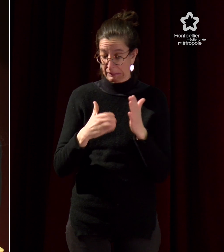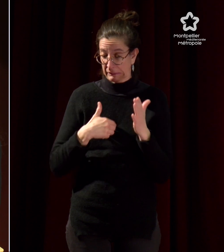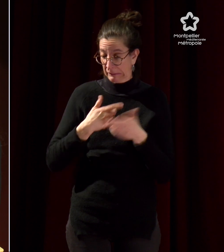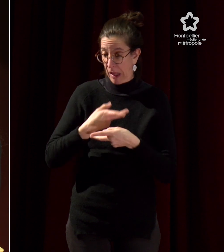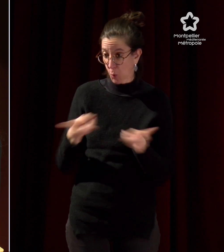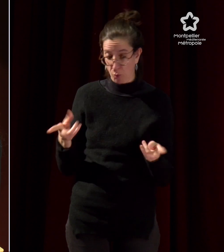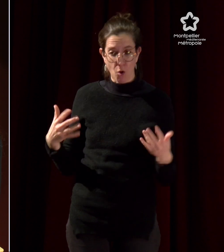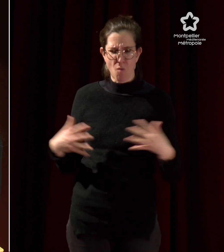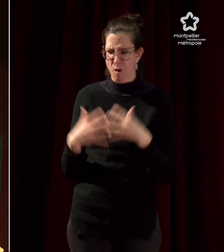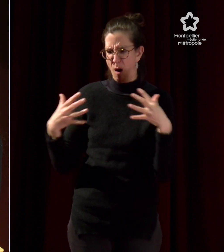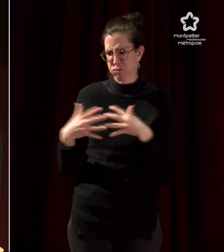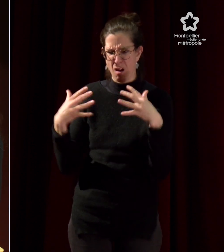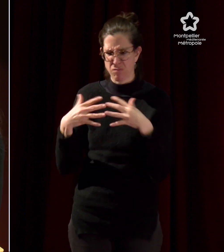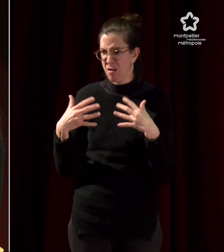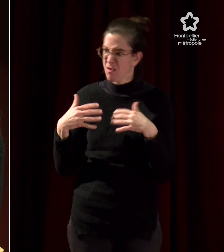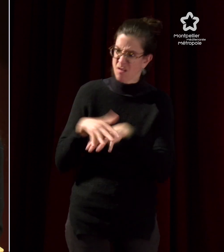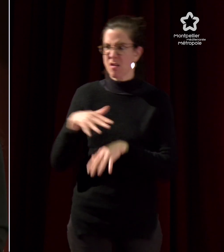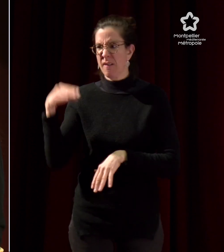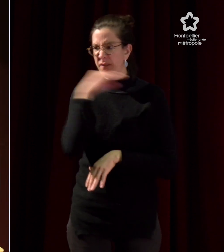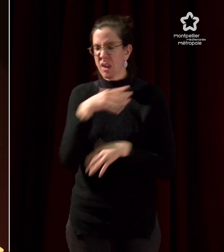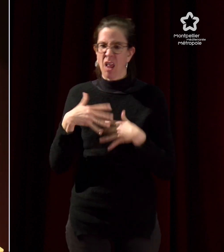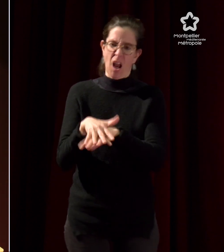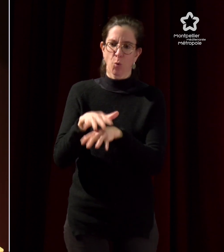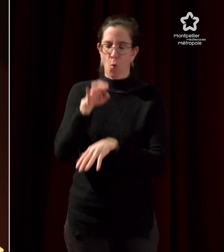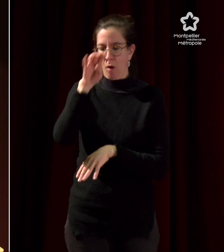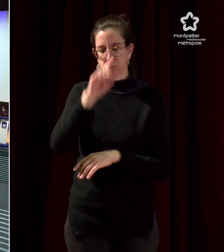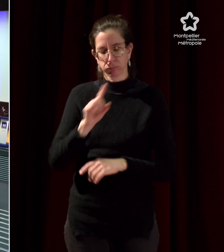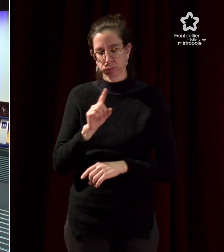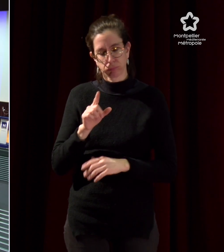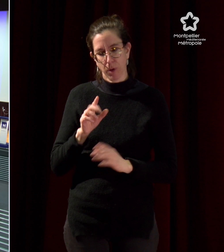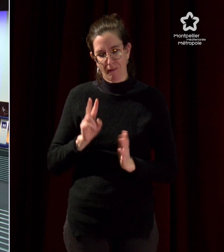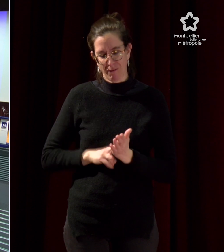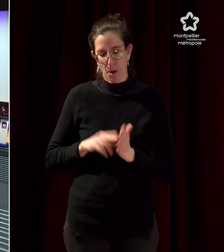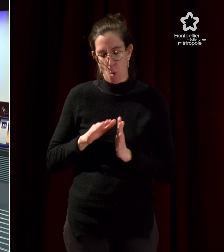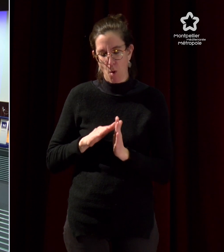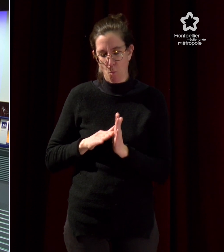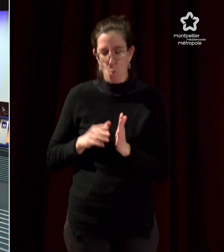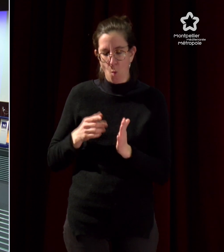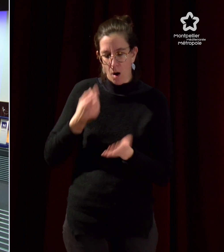article qui était sorti comme ça. Voilà. D'accord, merci.